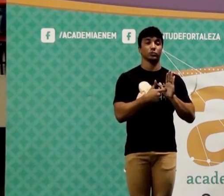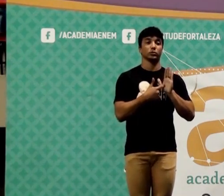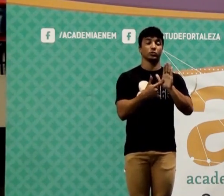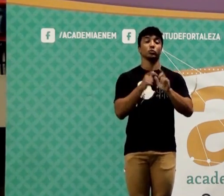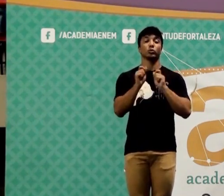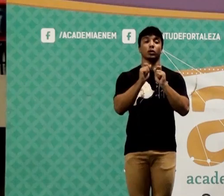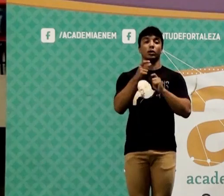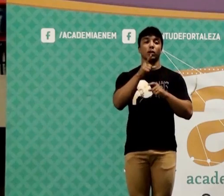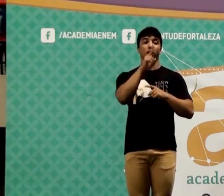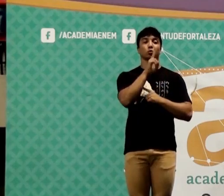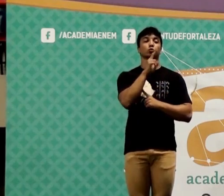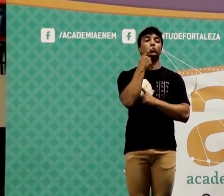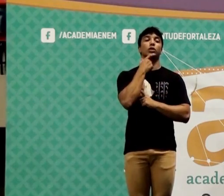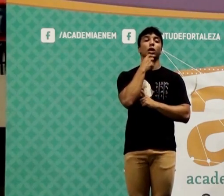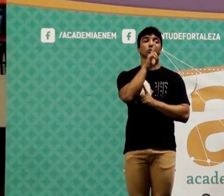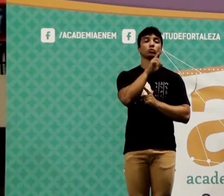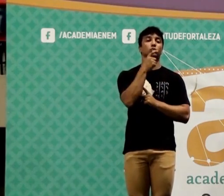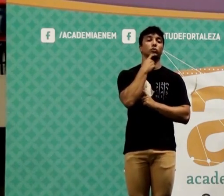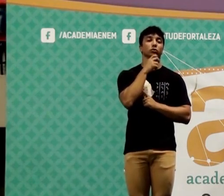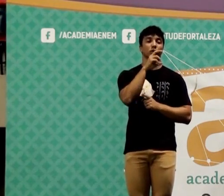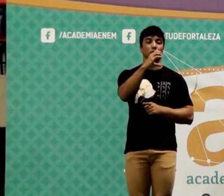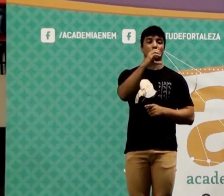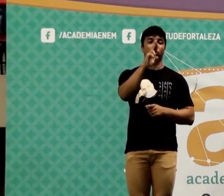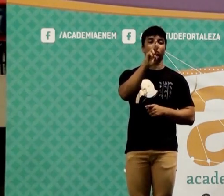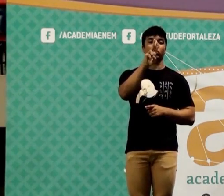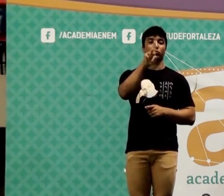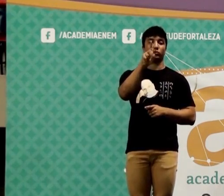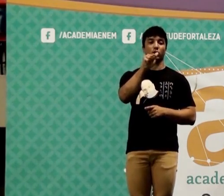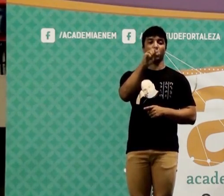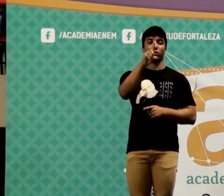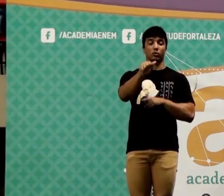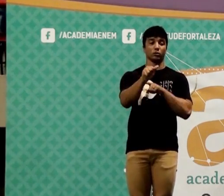o item é. Acho que até tem que ajeitar aí, né, jovem?